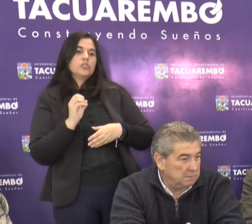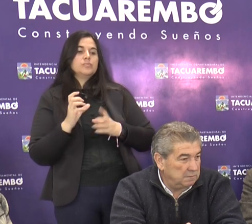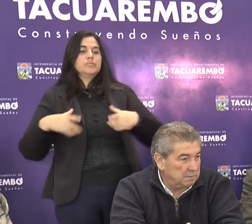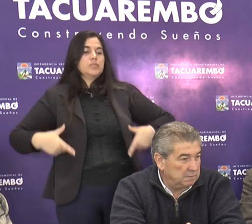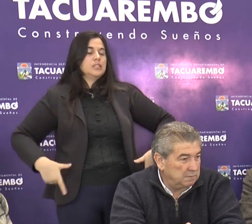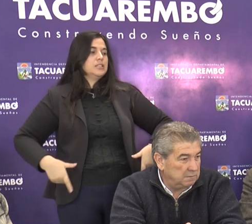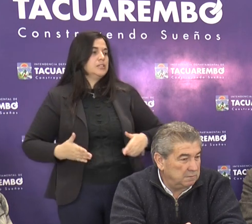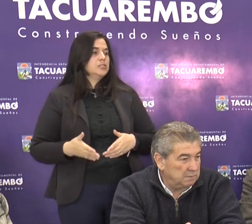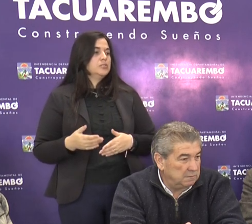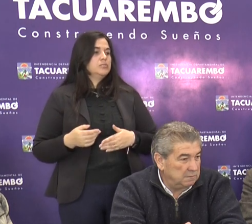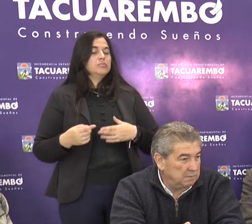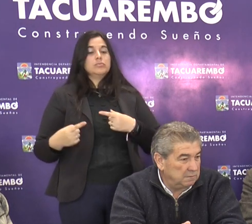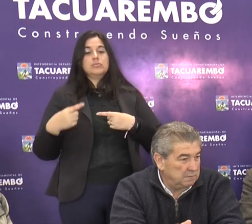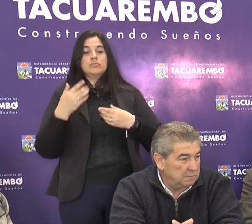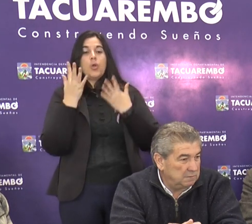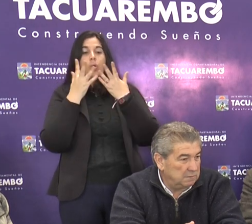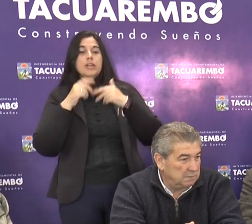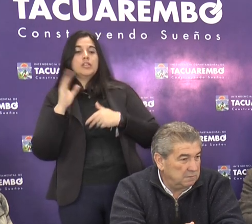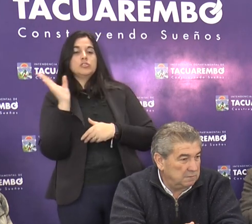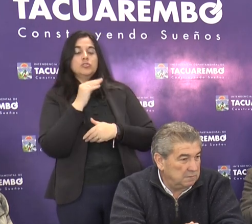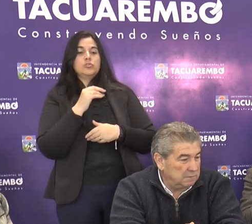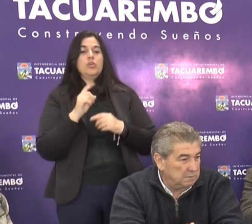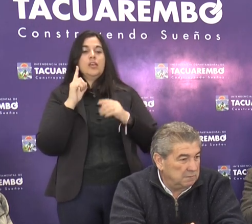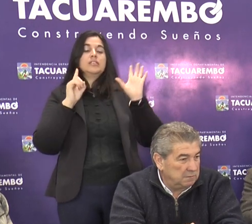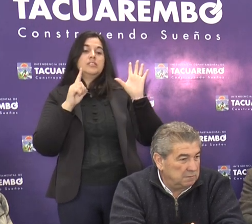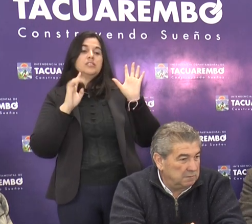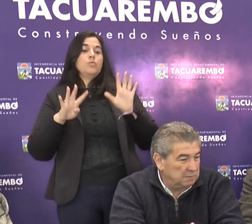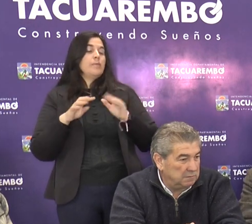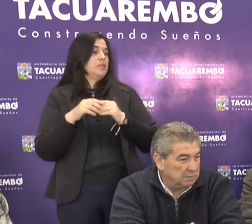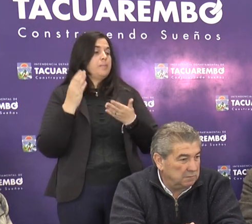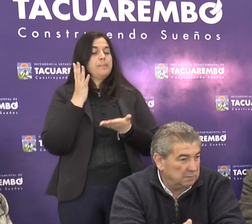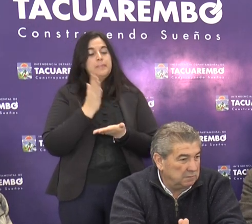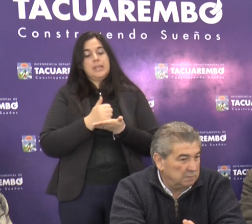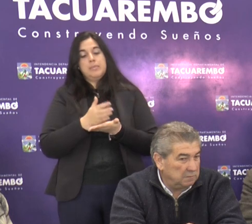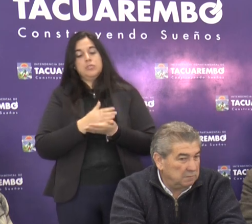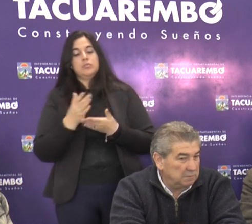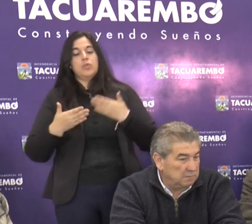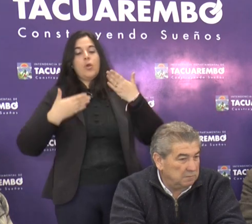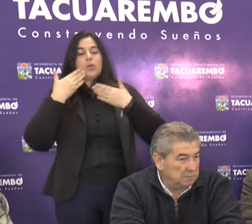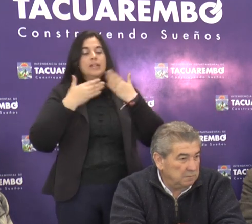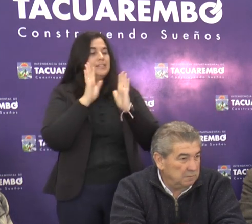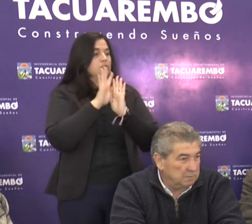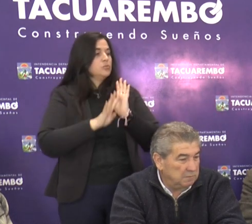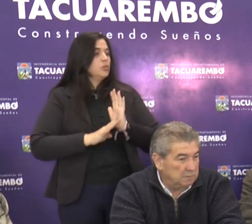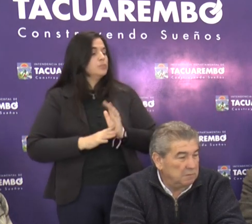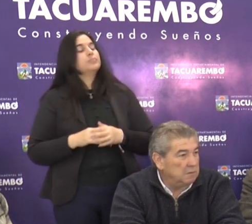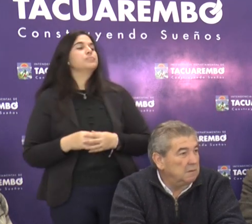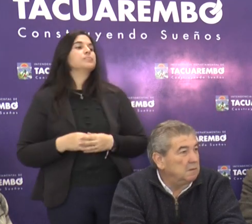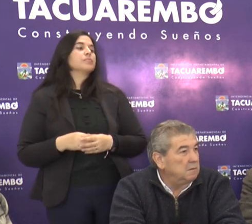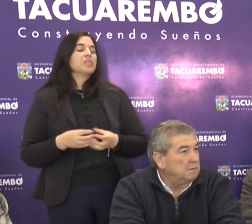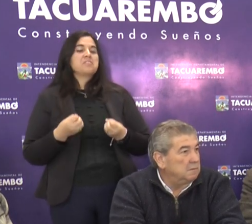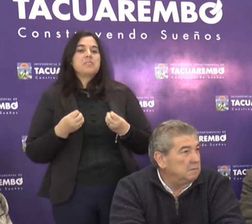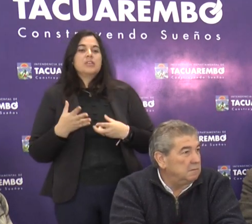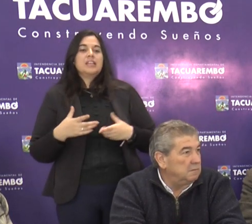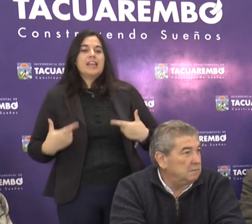sobre todo coordinar en los 19 departamentos las políticas de discapacidad. Acá necesitamos coordinar, porque a veces no sabemos en qué intendencia se